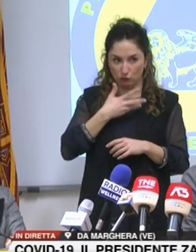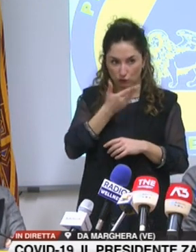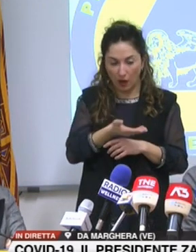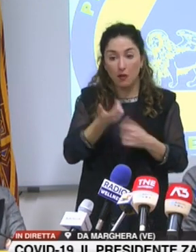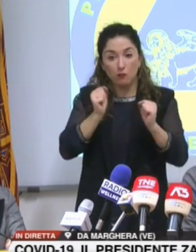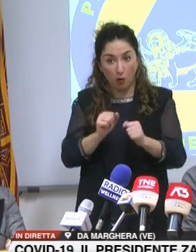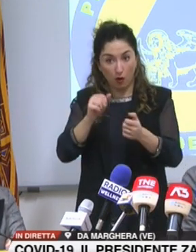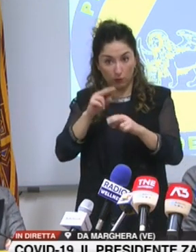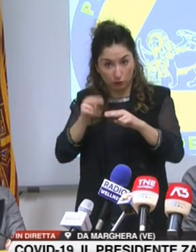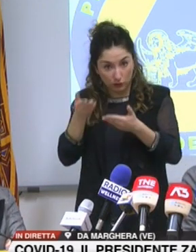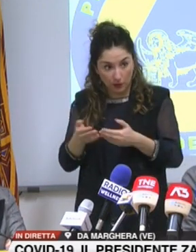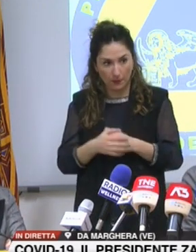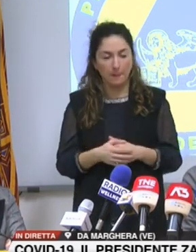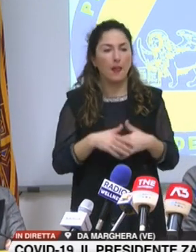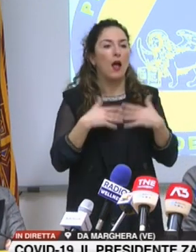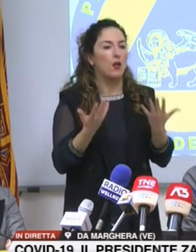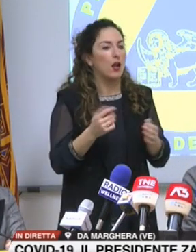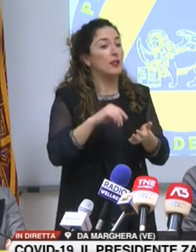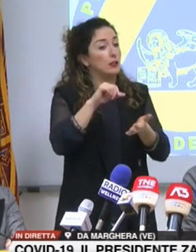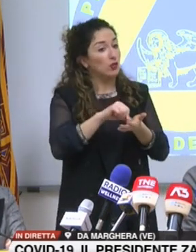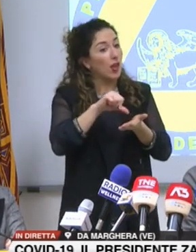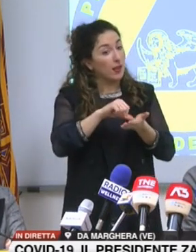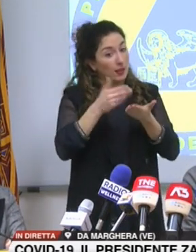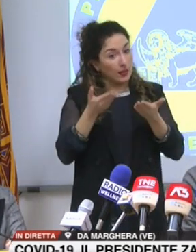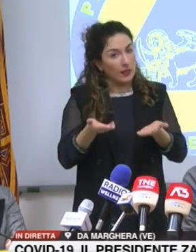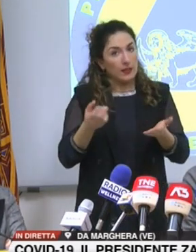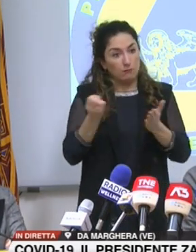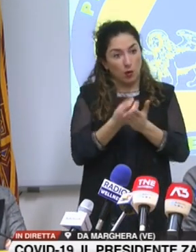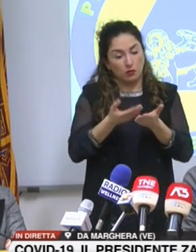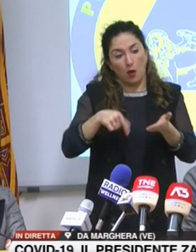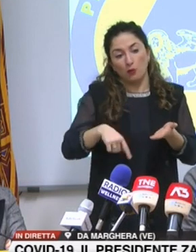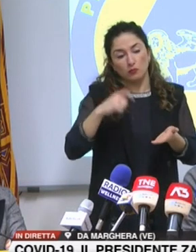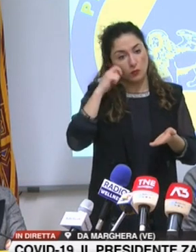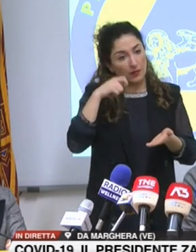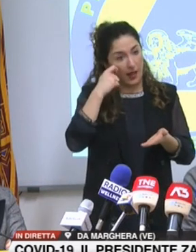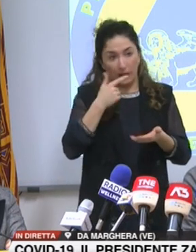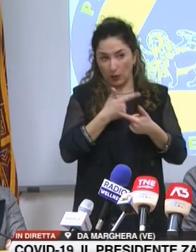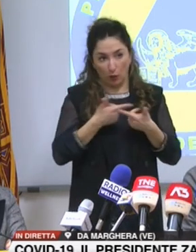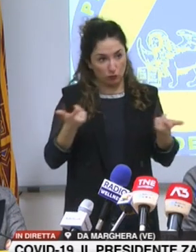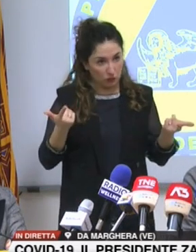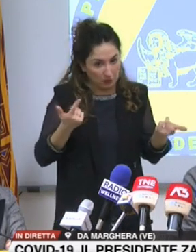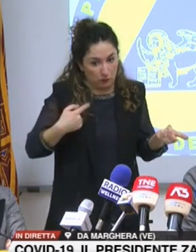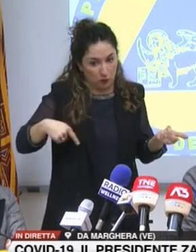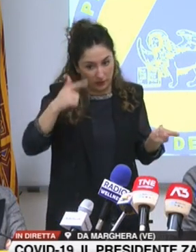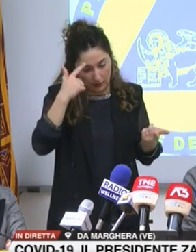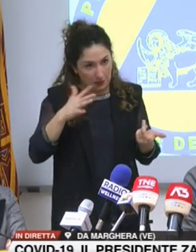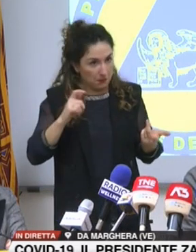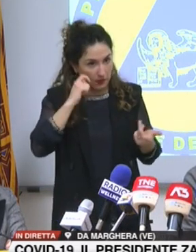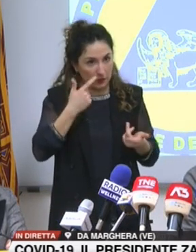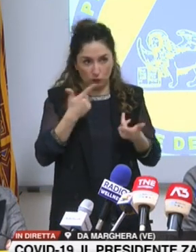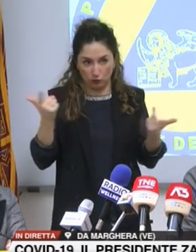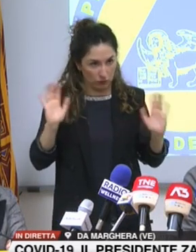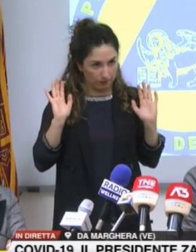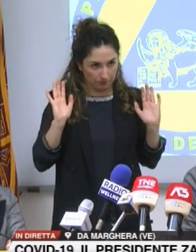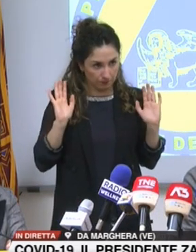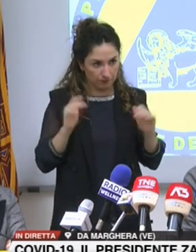utilizzati anche questi. Allora, rispetto ai centri non c'è oggi interesse, non, da quello che sappiamo noi anche da alcune